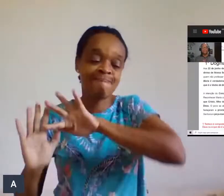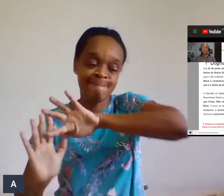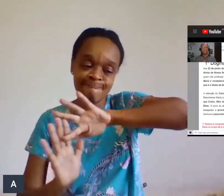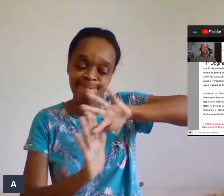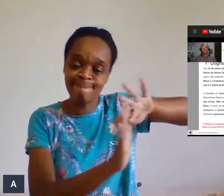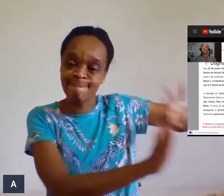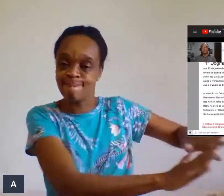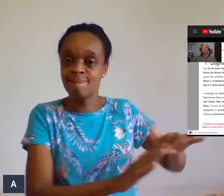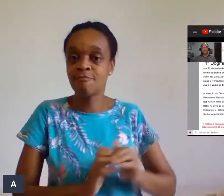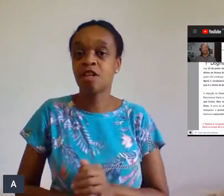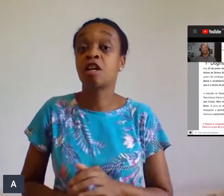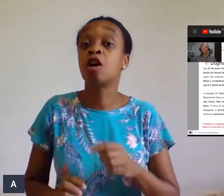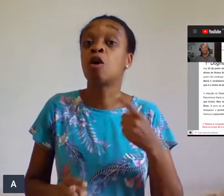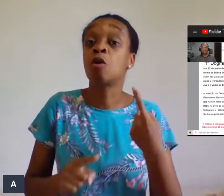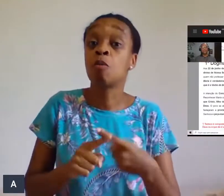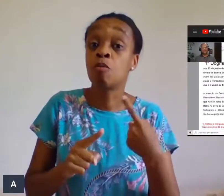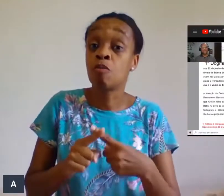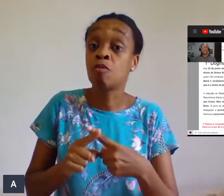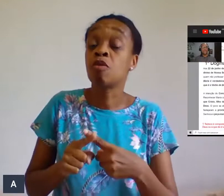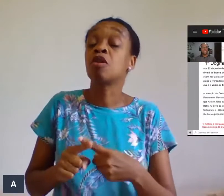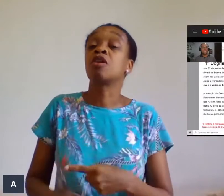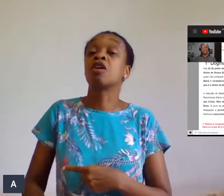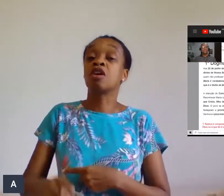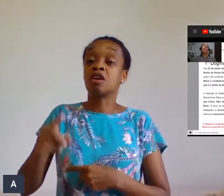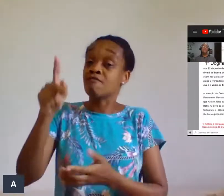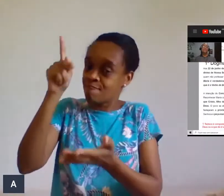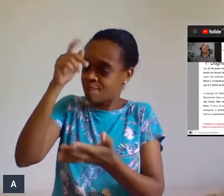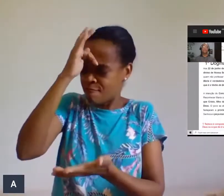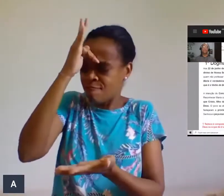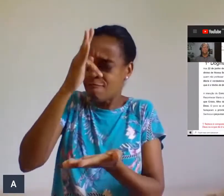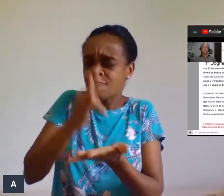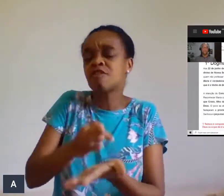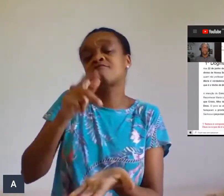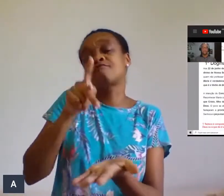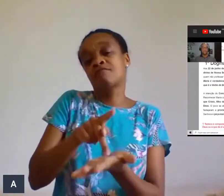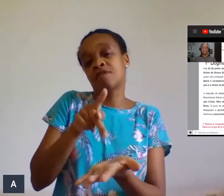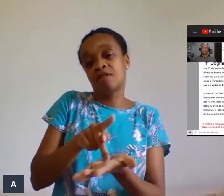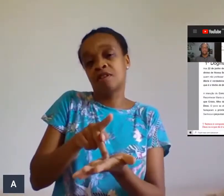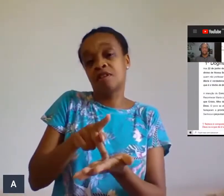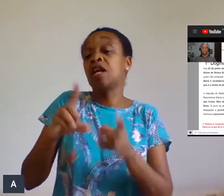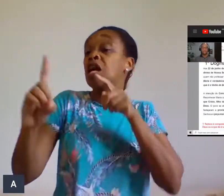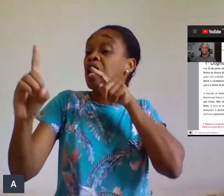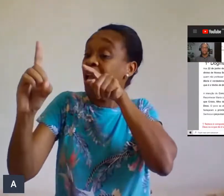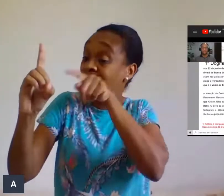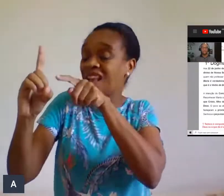de Deus, pois deu à luz segundo a carne aquele que é o Verbo de Deus.